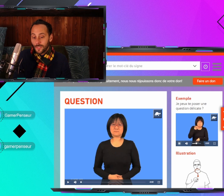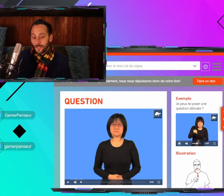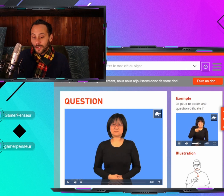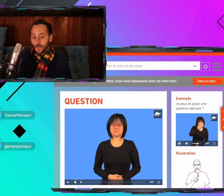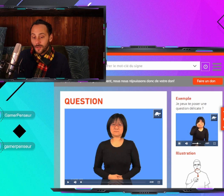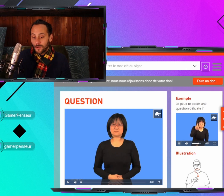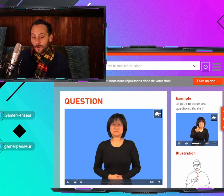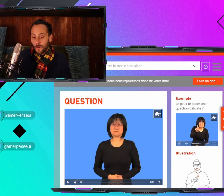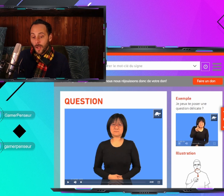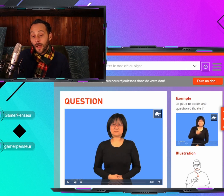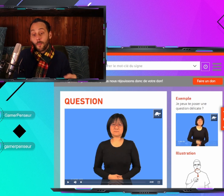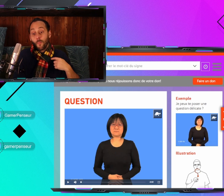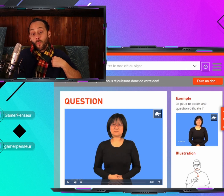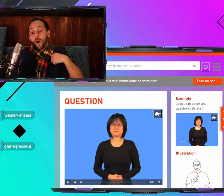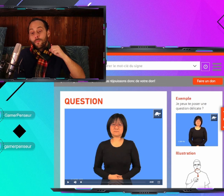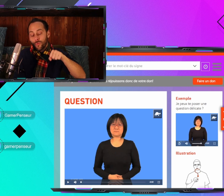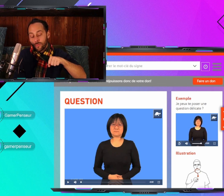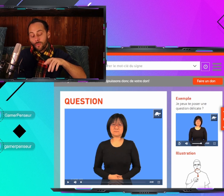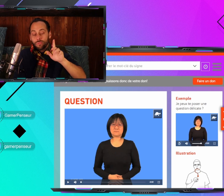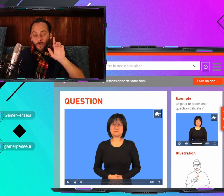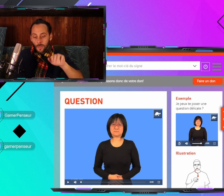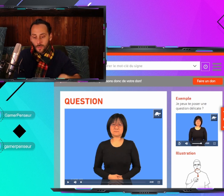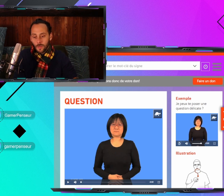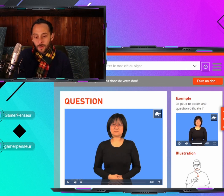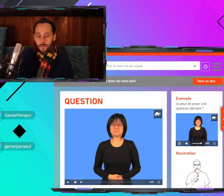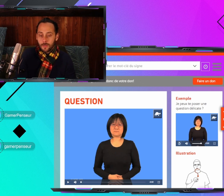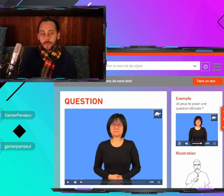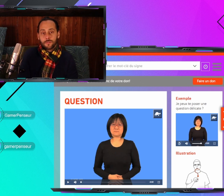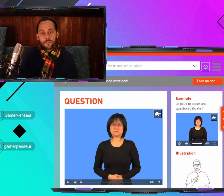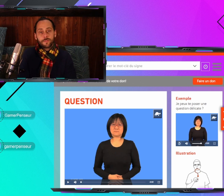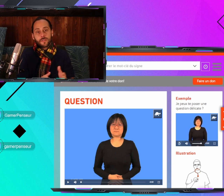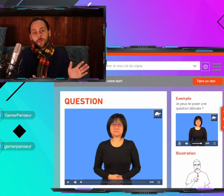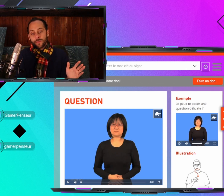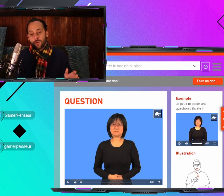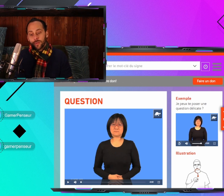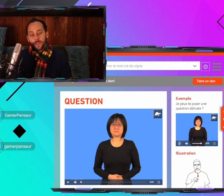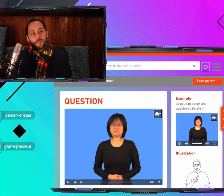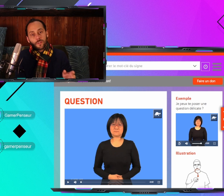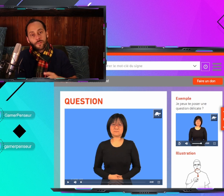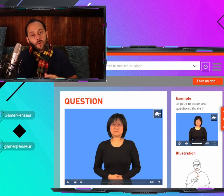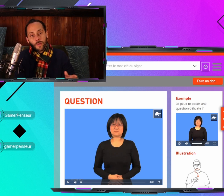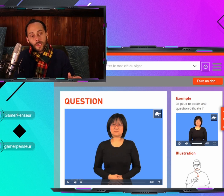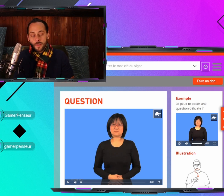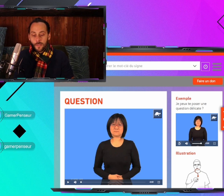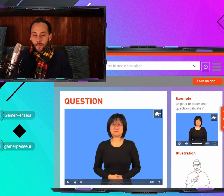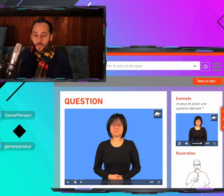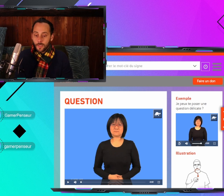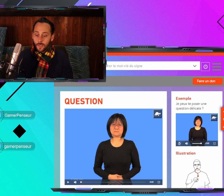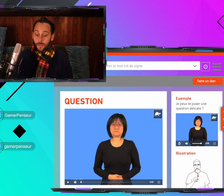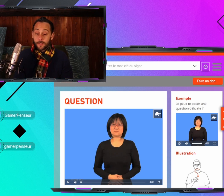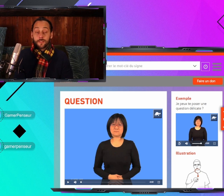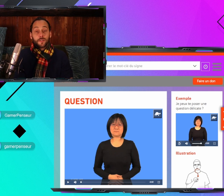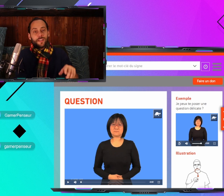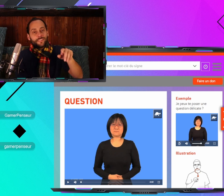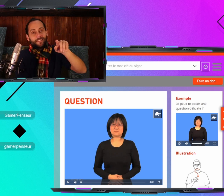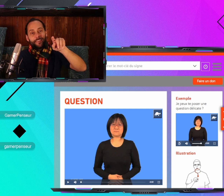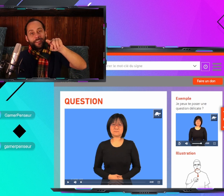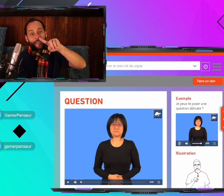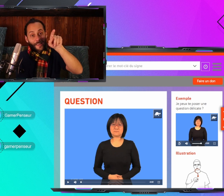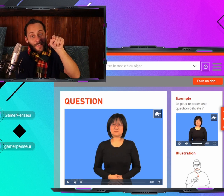Question délicat. Ah, moi peu. Ouf. Enfin, des fois je fais simple, c'est compliqué. Des fois je fais compliqué, c'est simple.